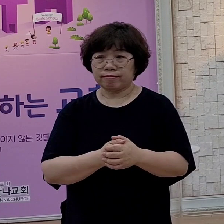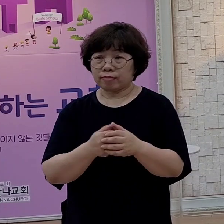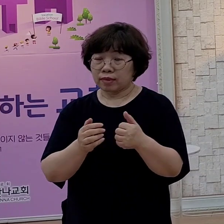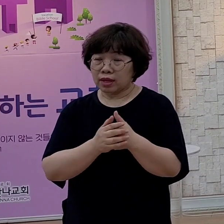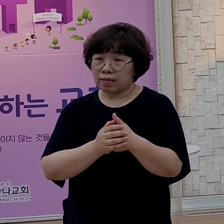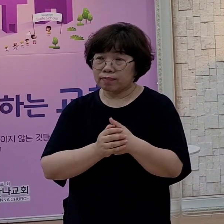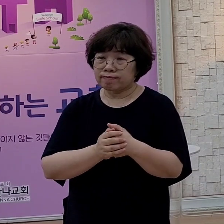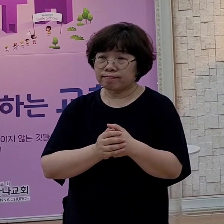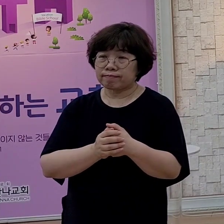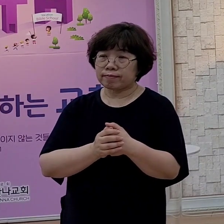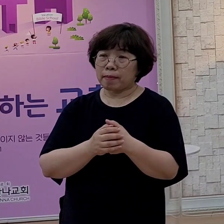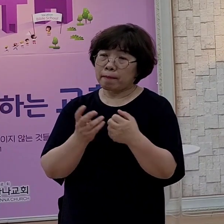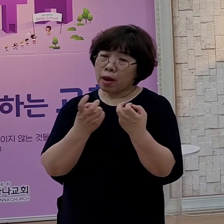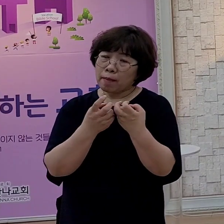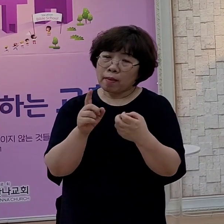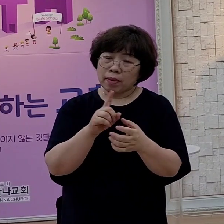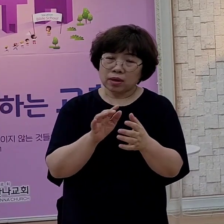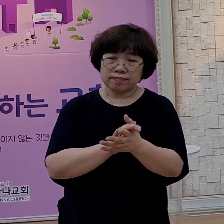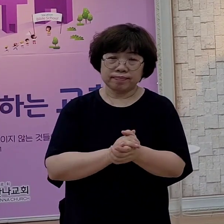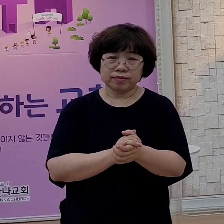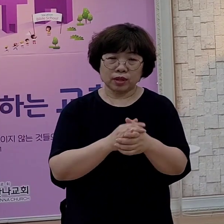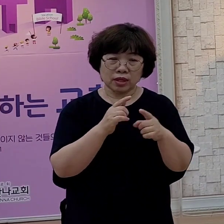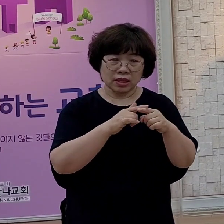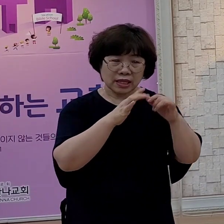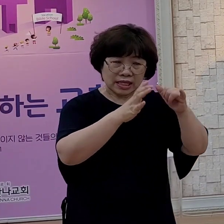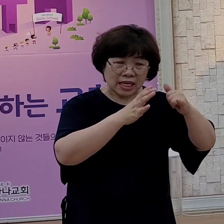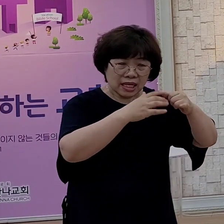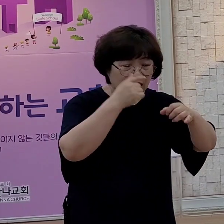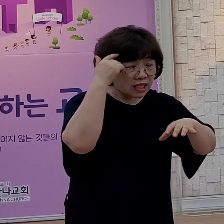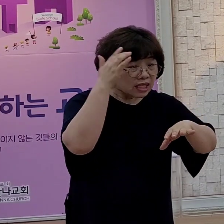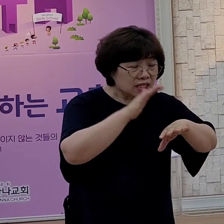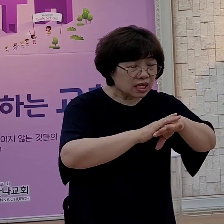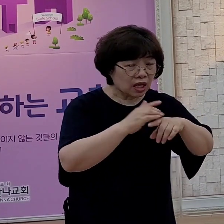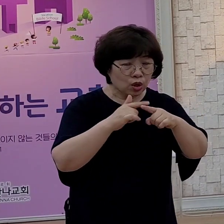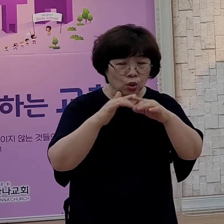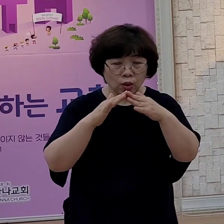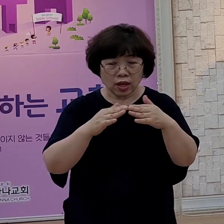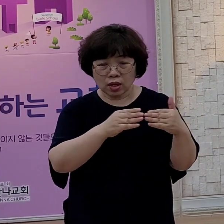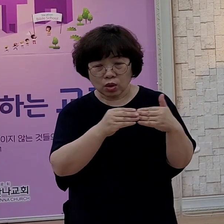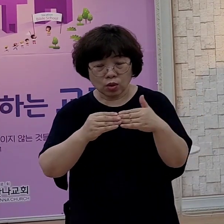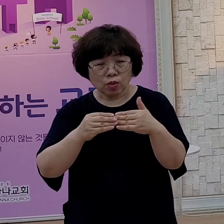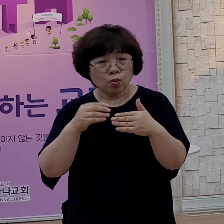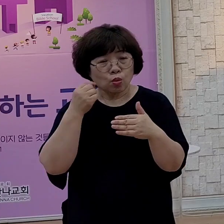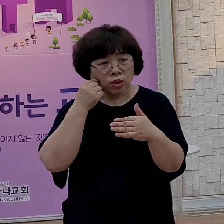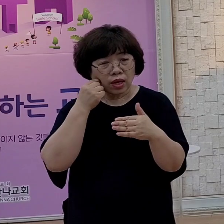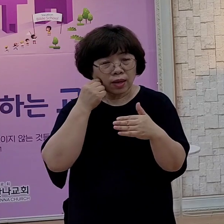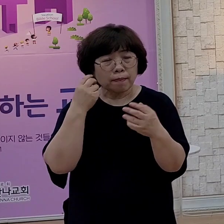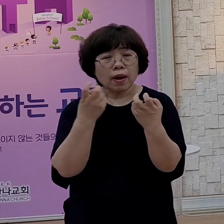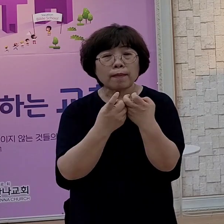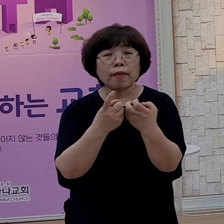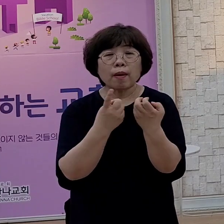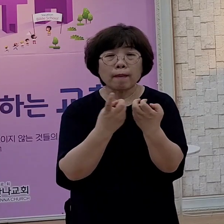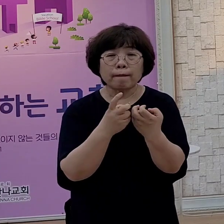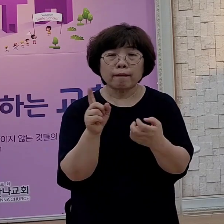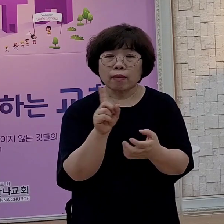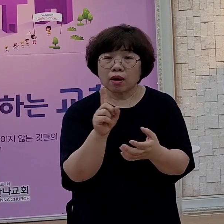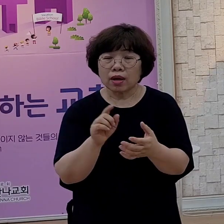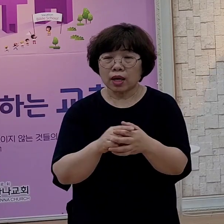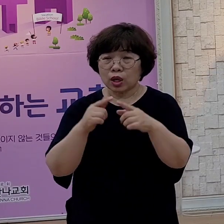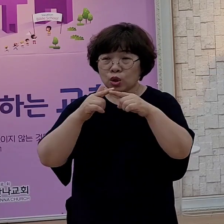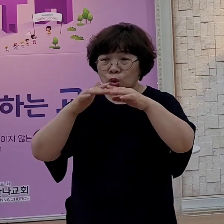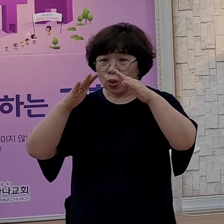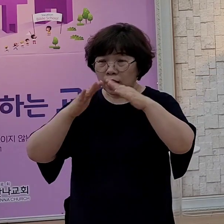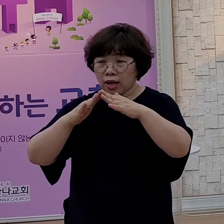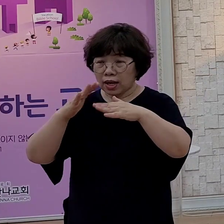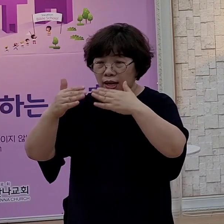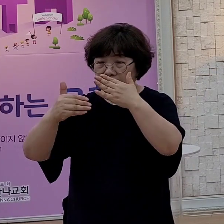그래서 그럼 방법이 뭘까요? 오늘 야고보가 하고자 하는 진짜 핵심은 이거죠. 그러니까 교회는